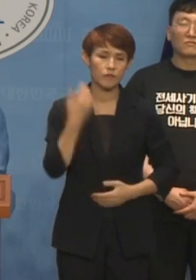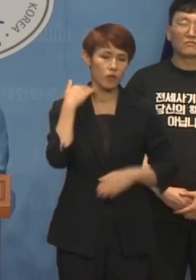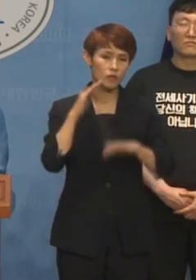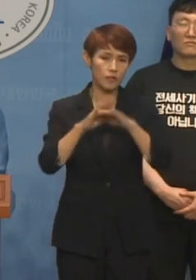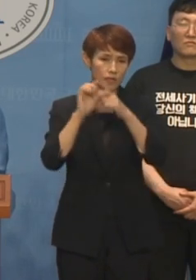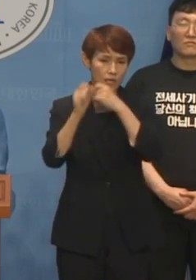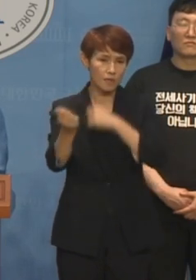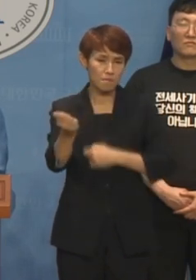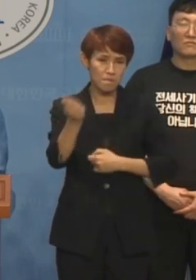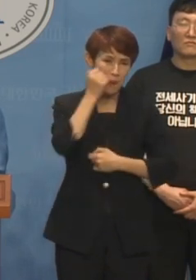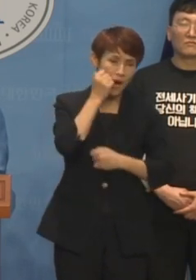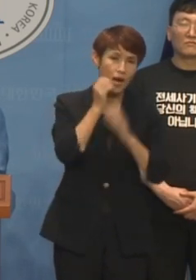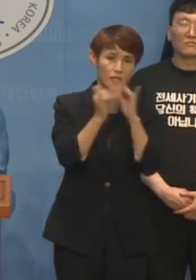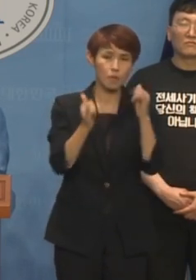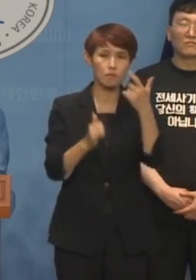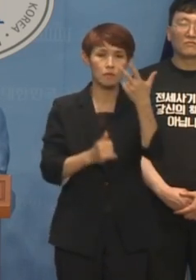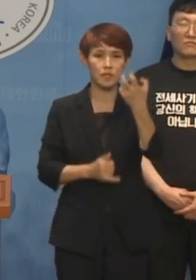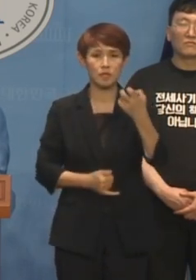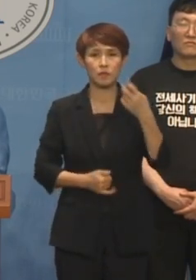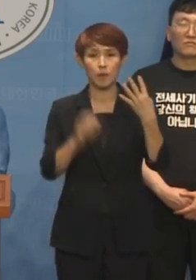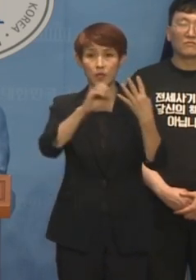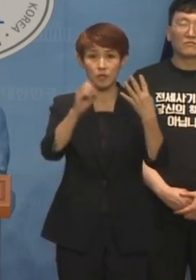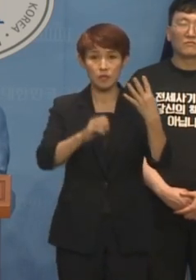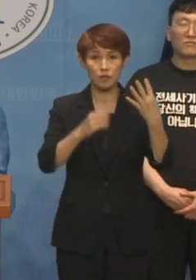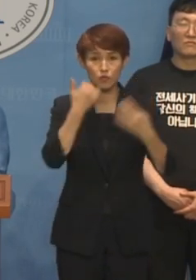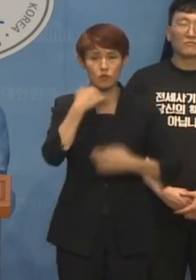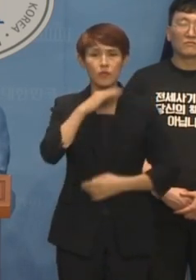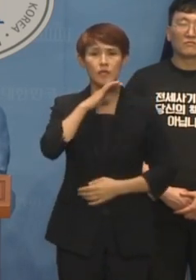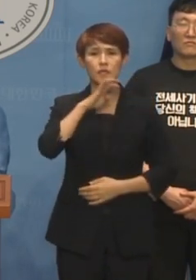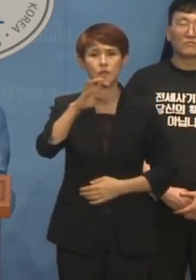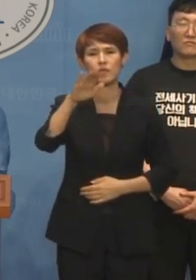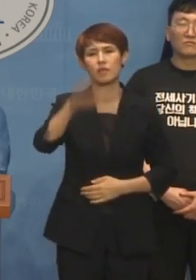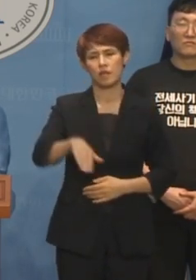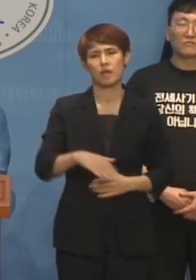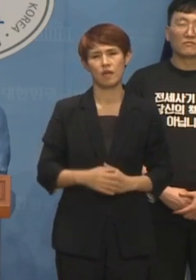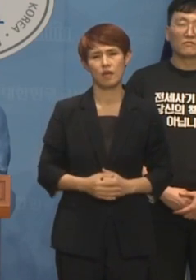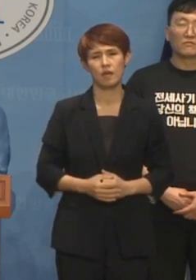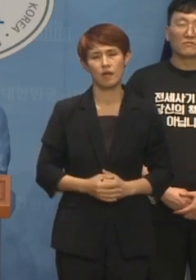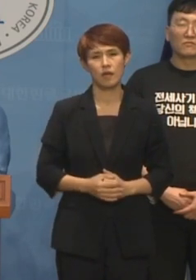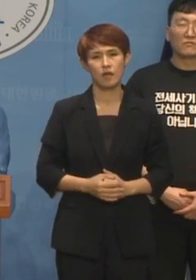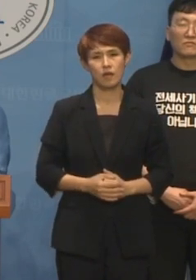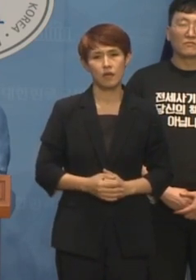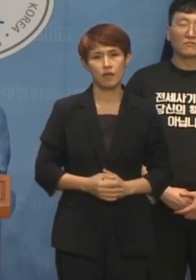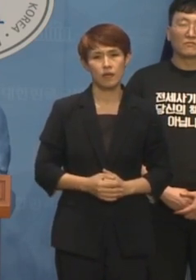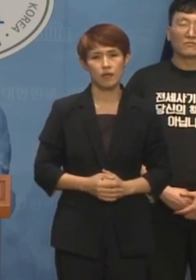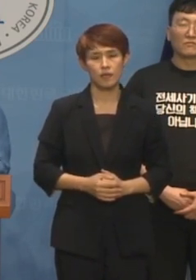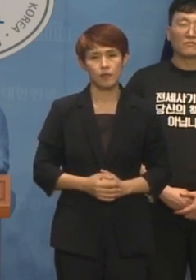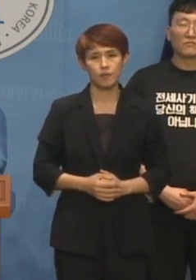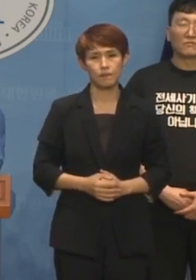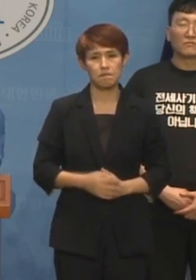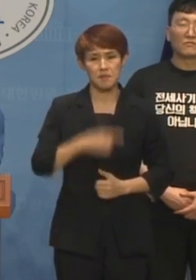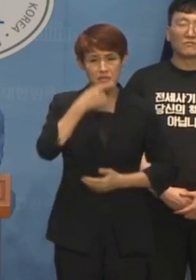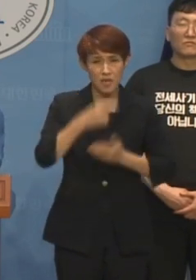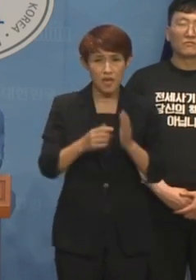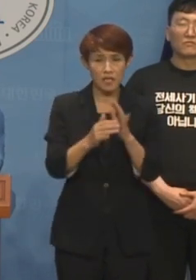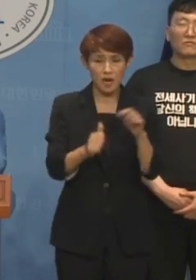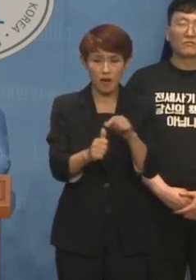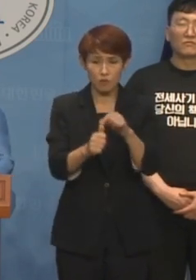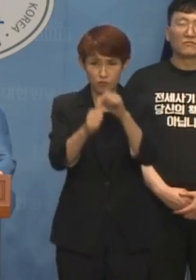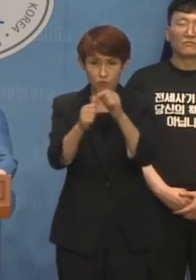피해자의 74%가 40대 이하입니다. 40세 이하입니다. 그러니까 피해자를 규제한다는